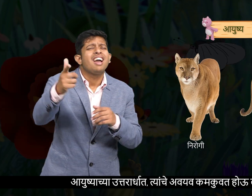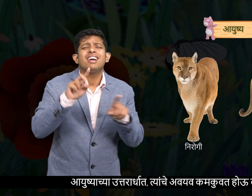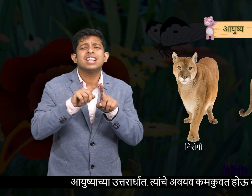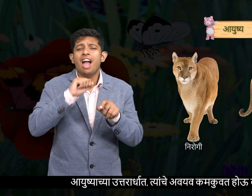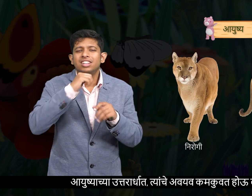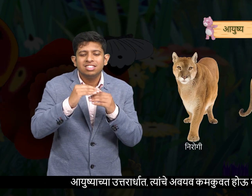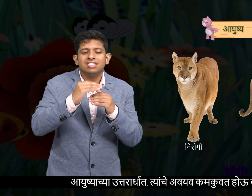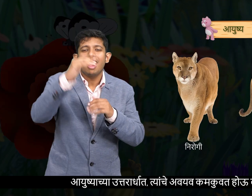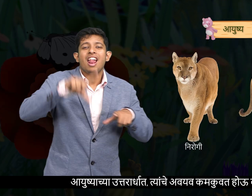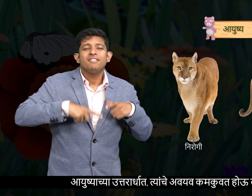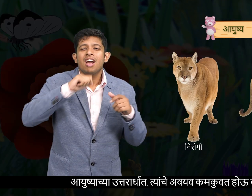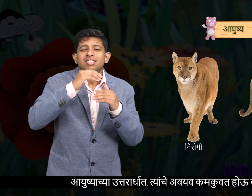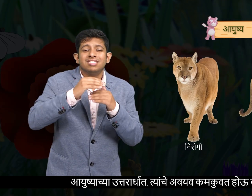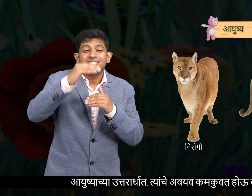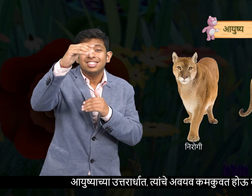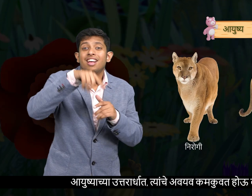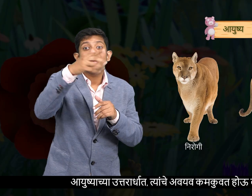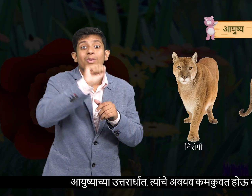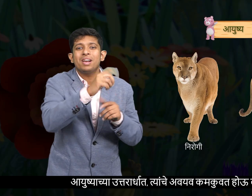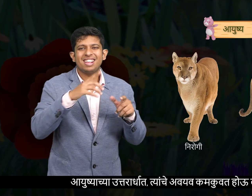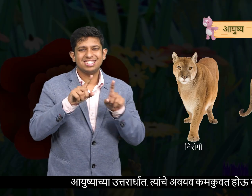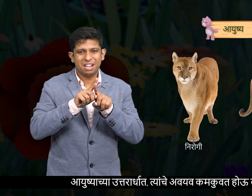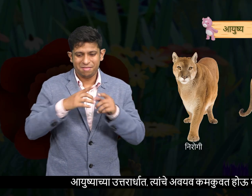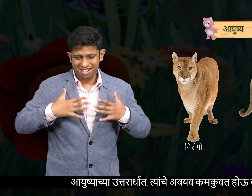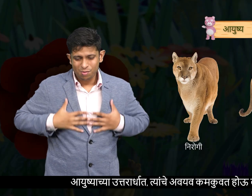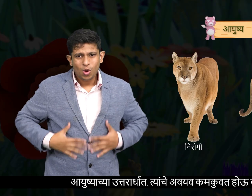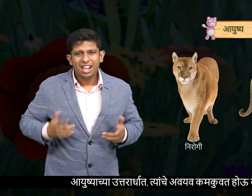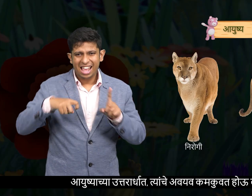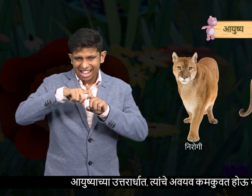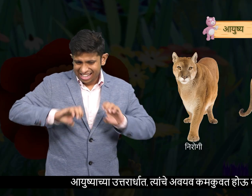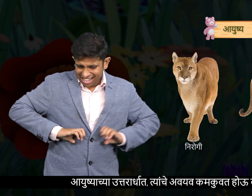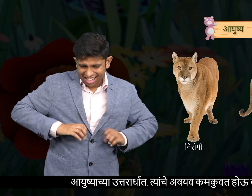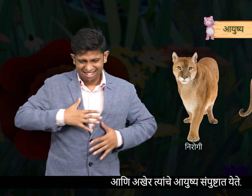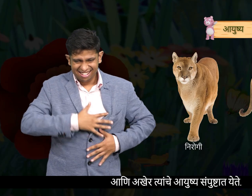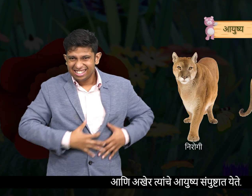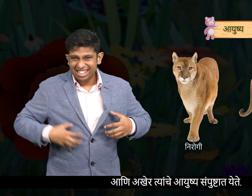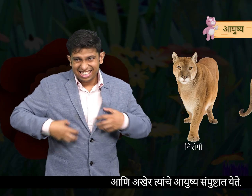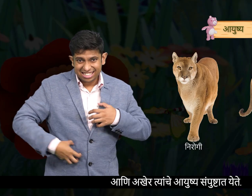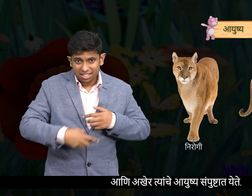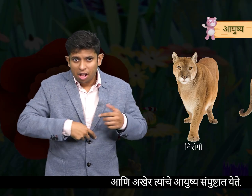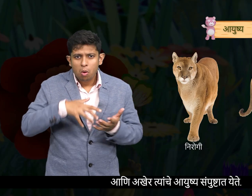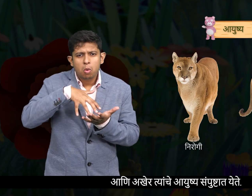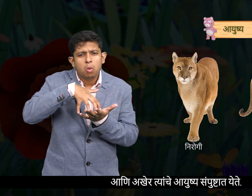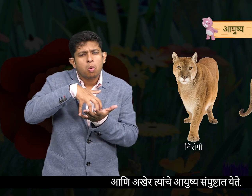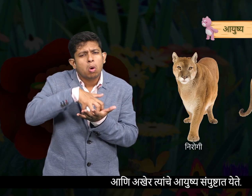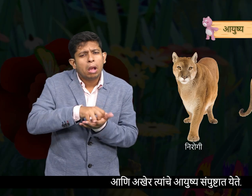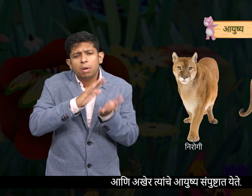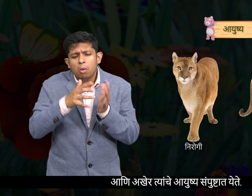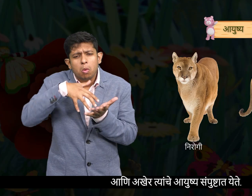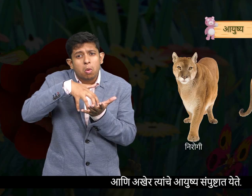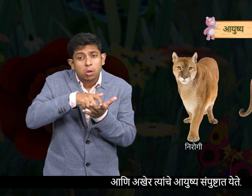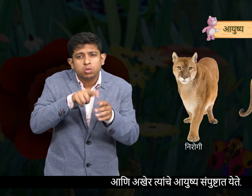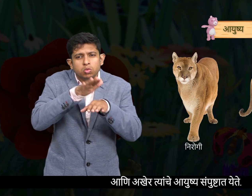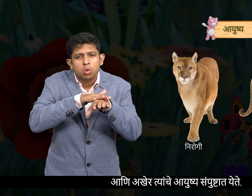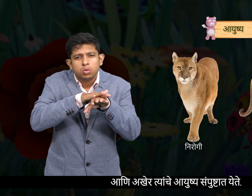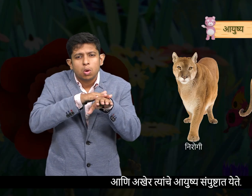आयुष्याच्या उत्तरार्धात त्यांचे अवयव कमकुवत होऊ लागतात आणि अखेर त्यांचे